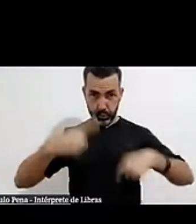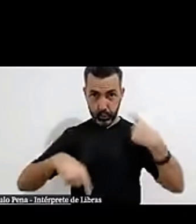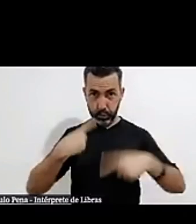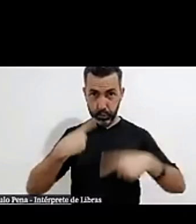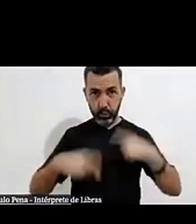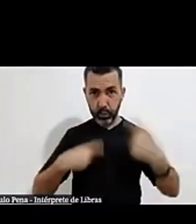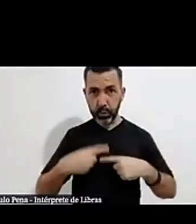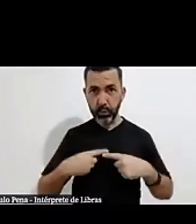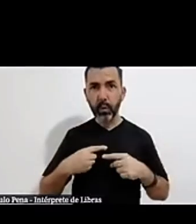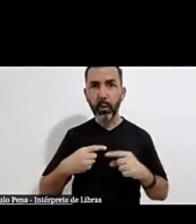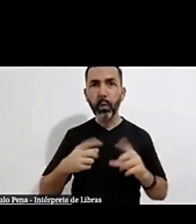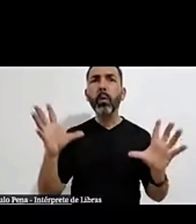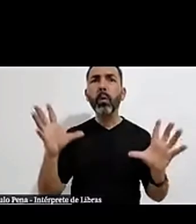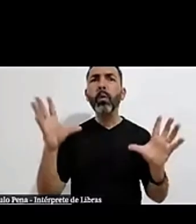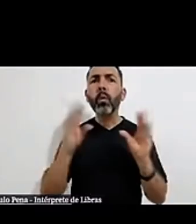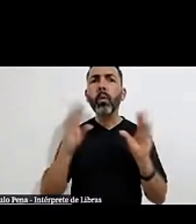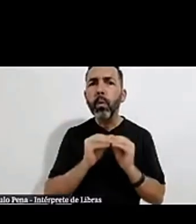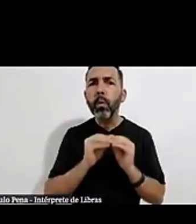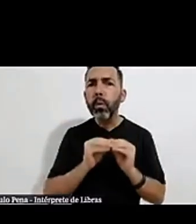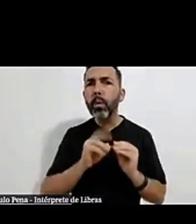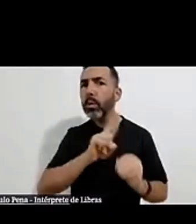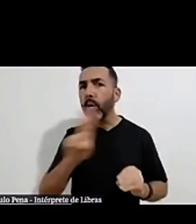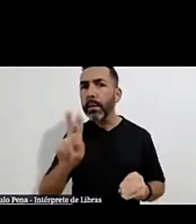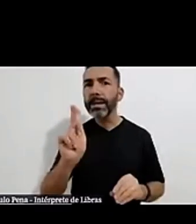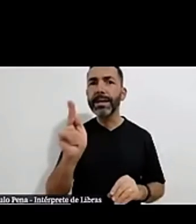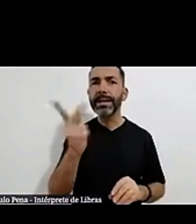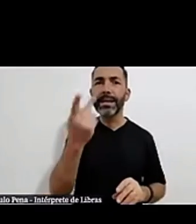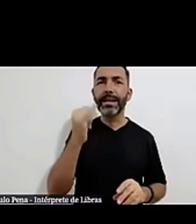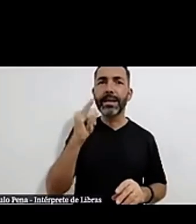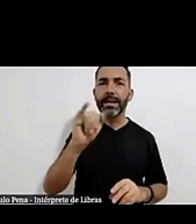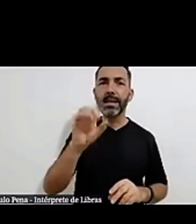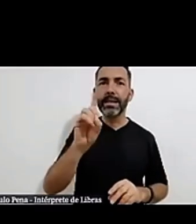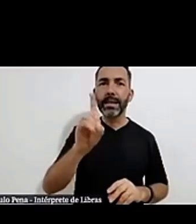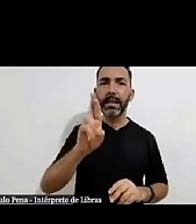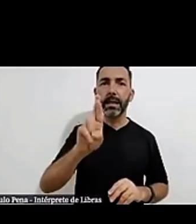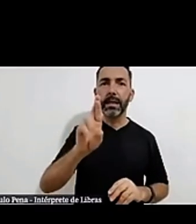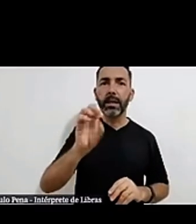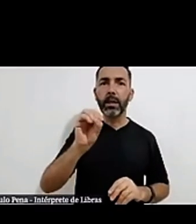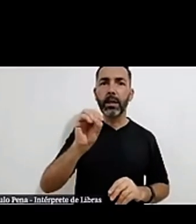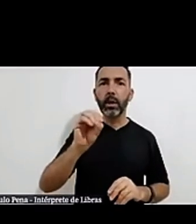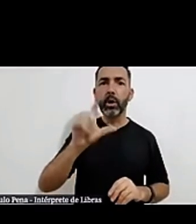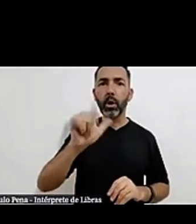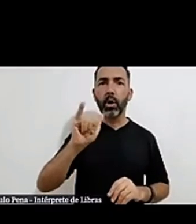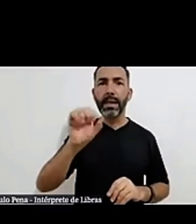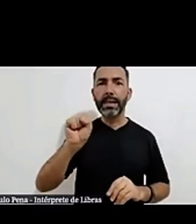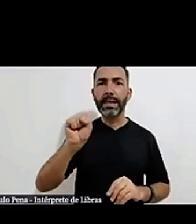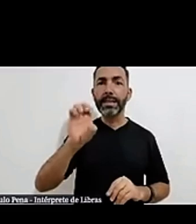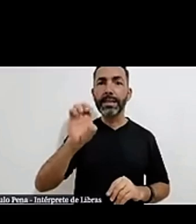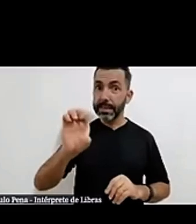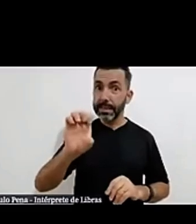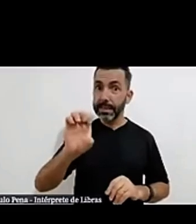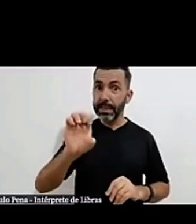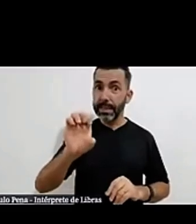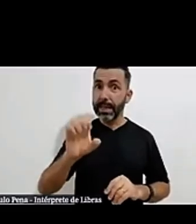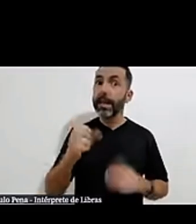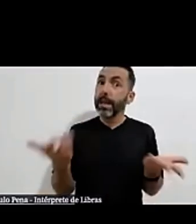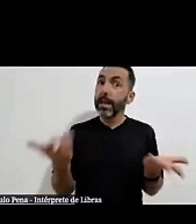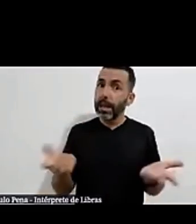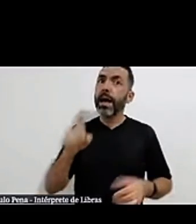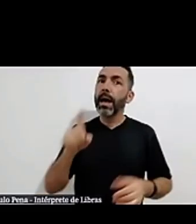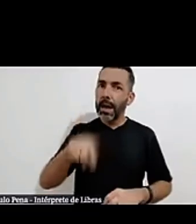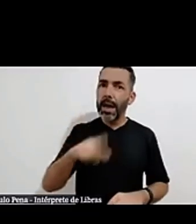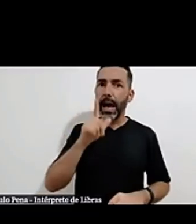o que acontece quando você toma água viva, água tratada magneticamente. Ocorre um fenômeno